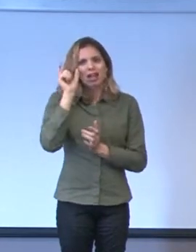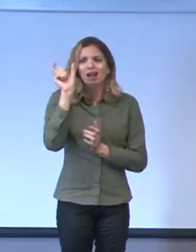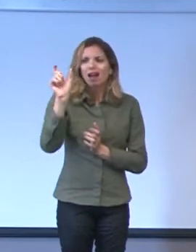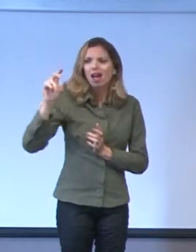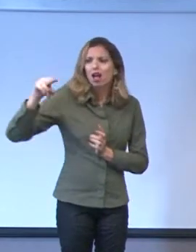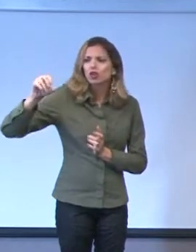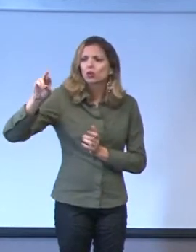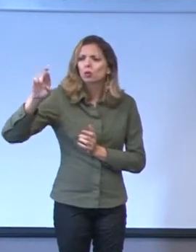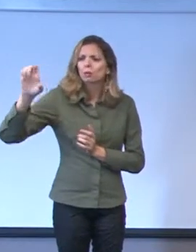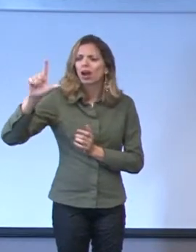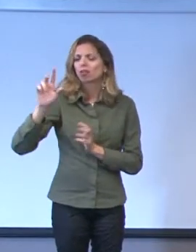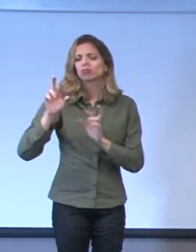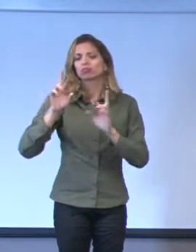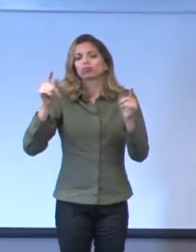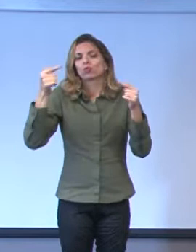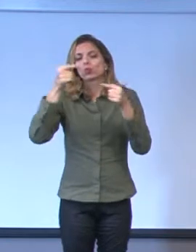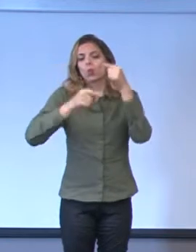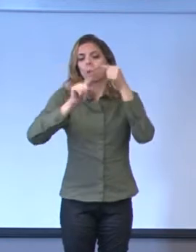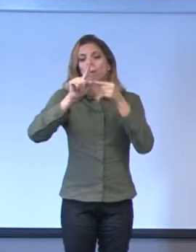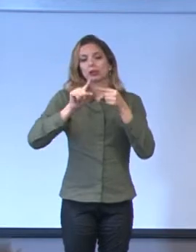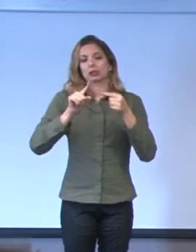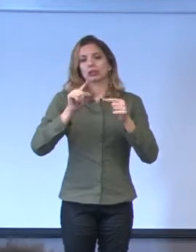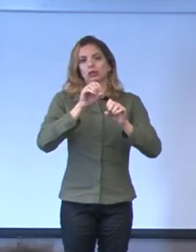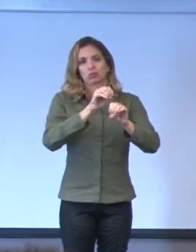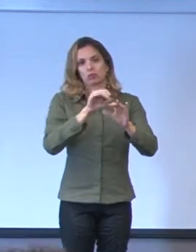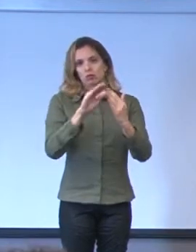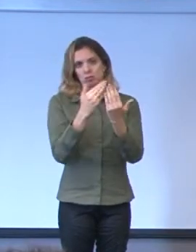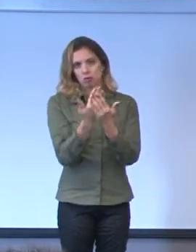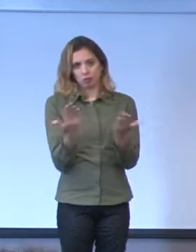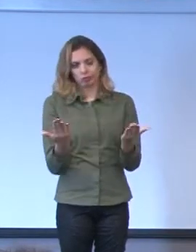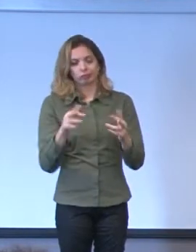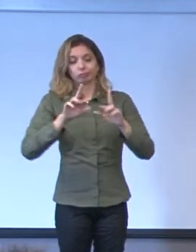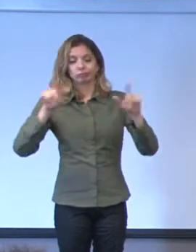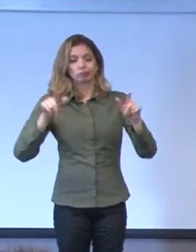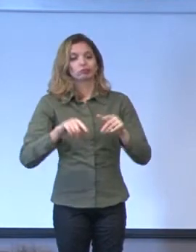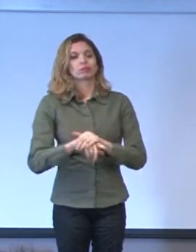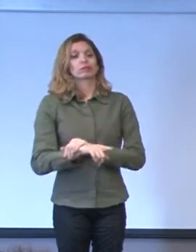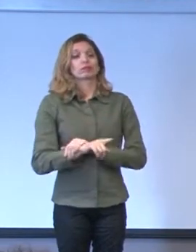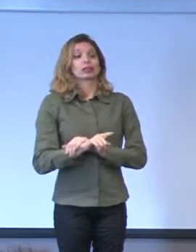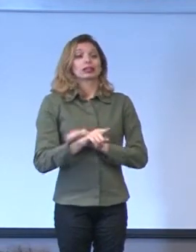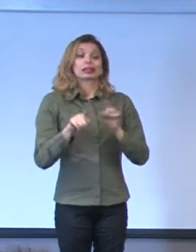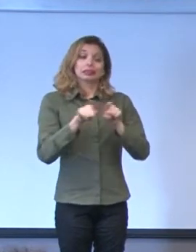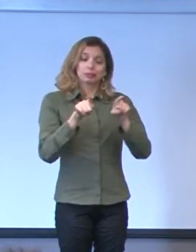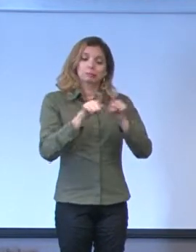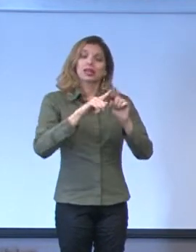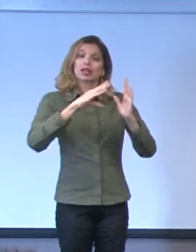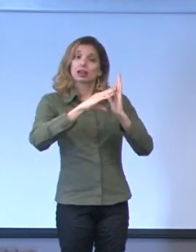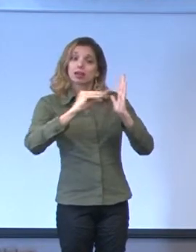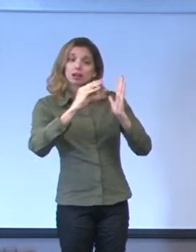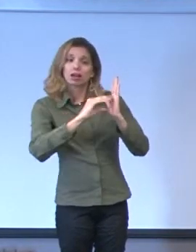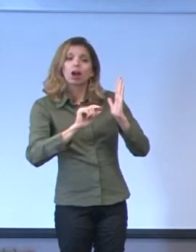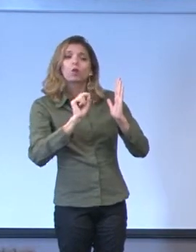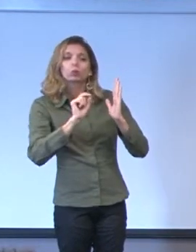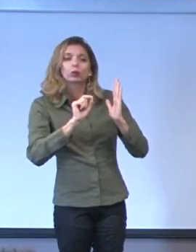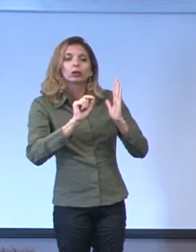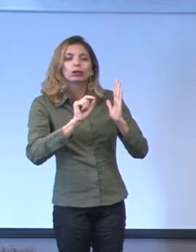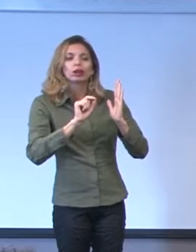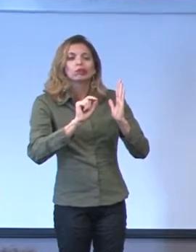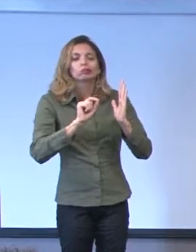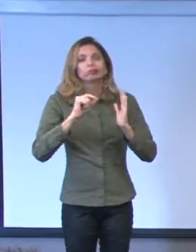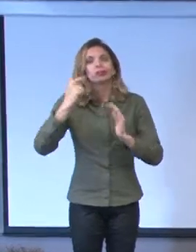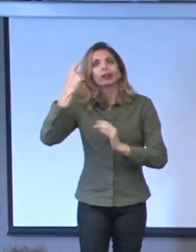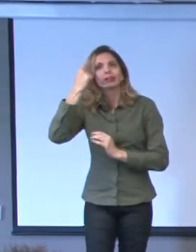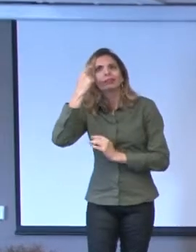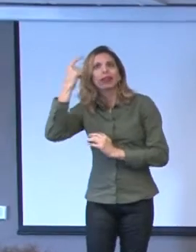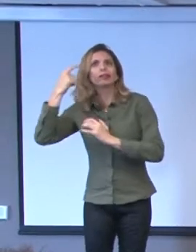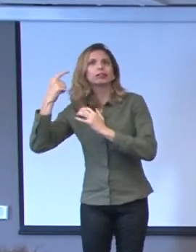vezes se distancia da realidade da escola. E esse modelo, ele também se baseia em uma outra falsa suposição